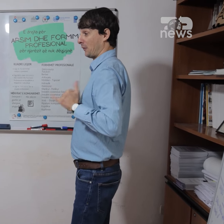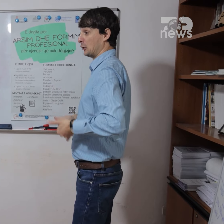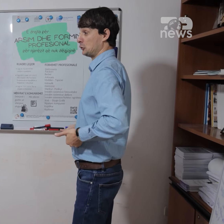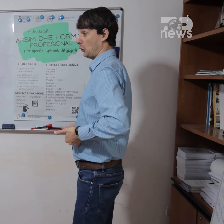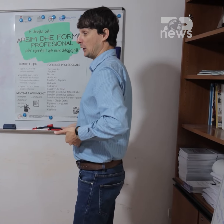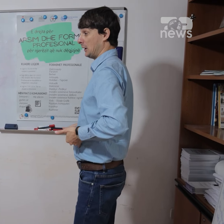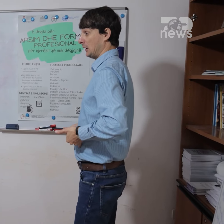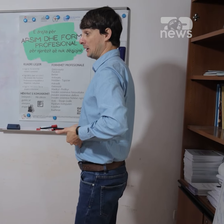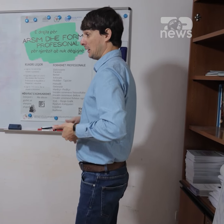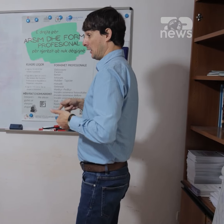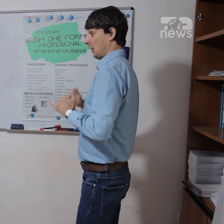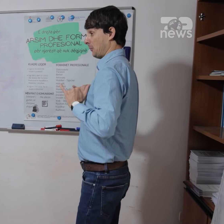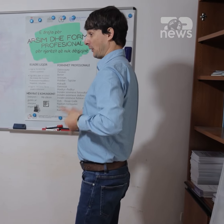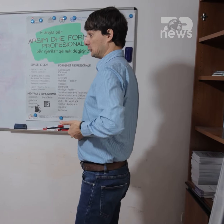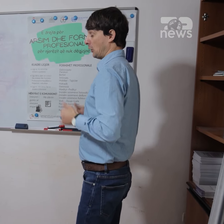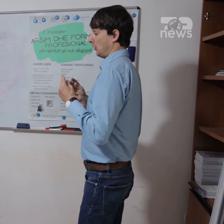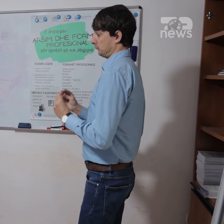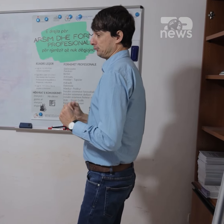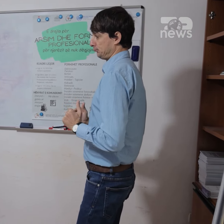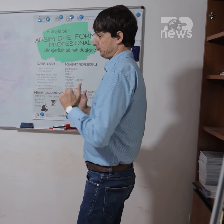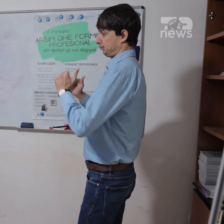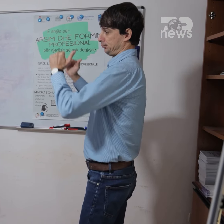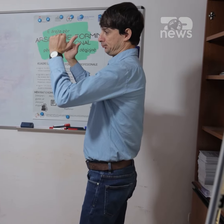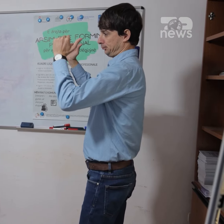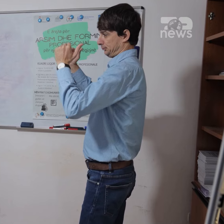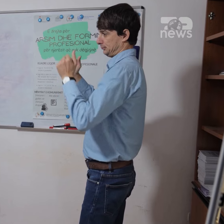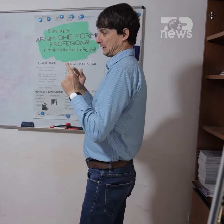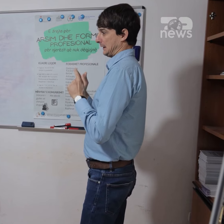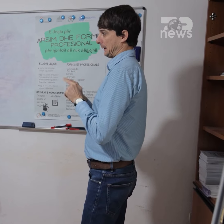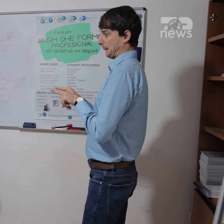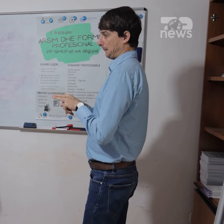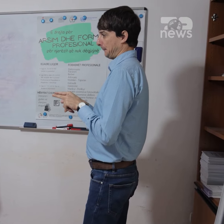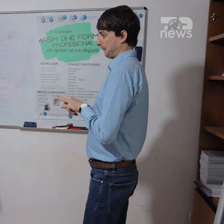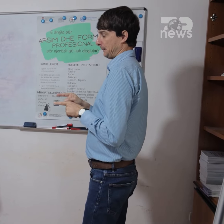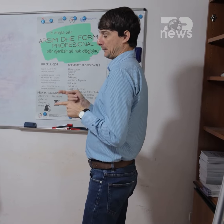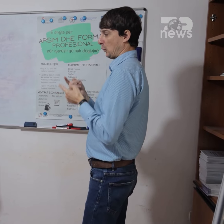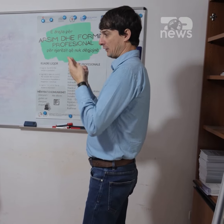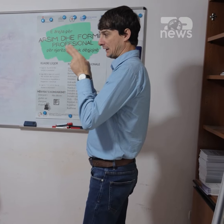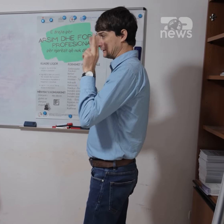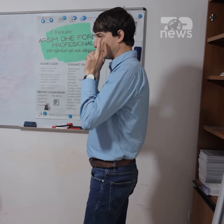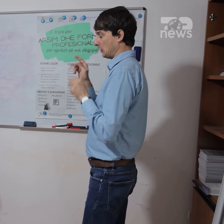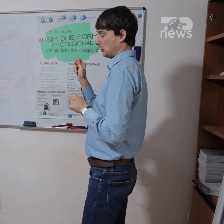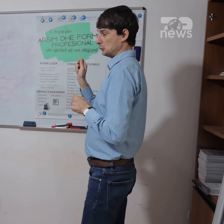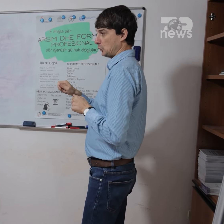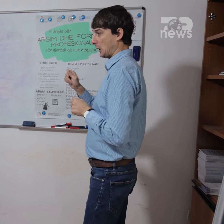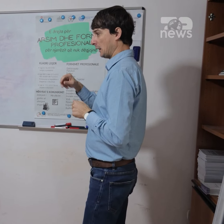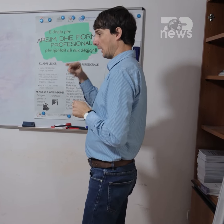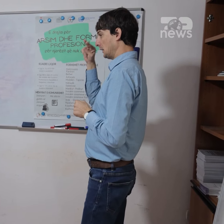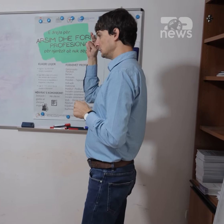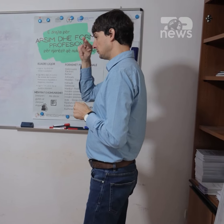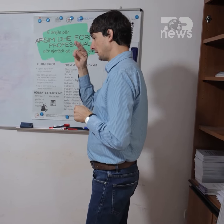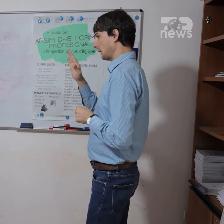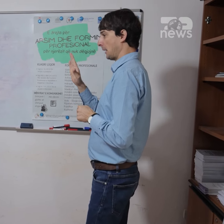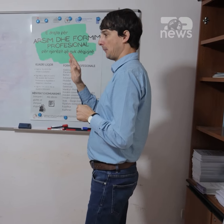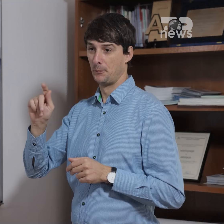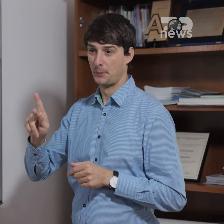shembull, ne sot fal gjuhës së shenjave që kemi zhvilluar pak fjalori, kemi arritur të trajnojmë interpretet e gjuhës së shenjave, të